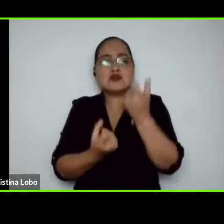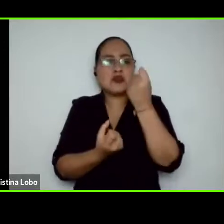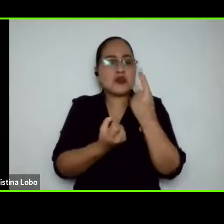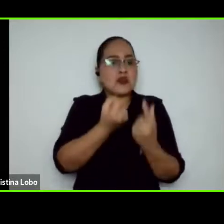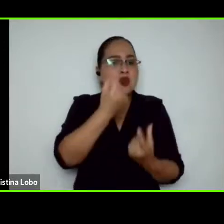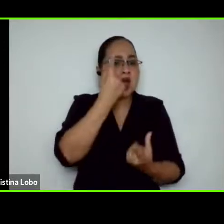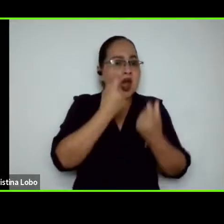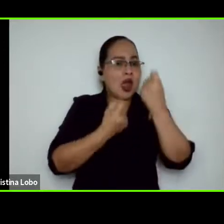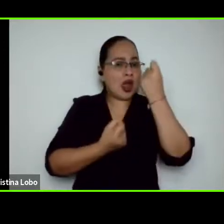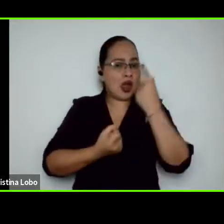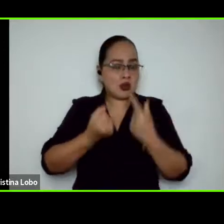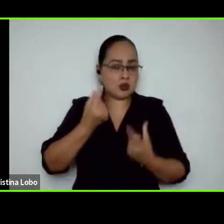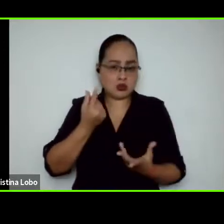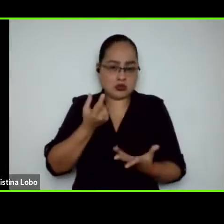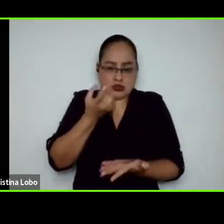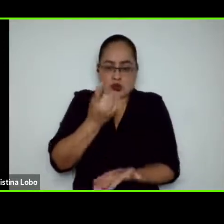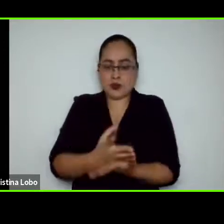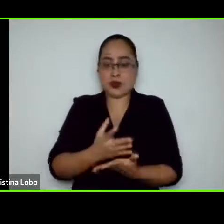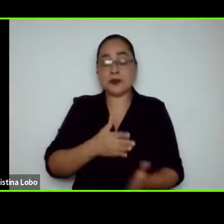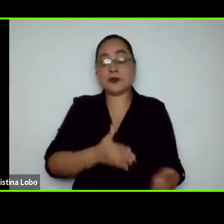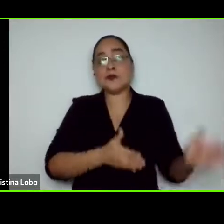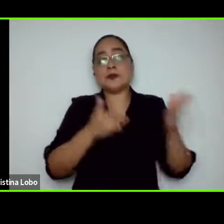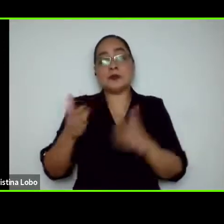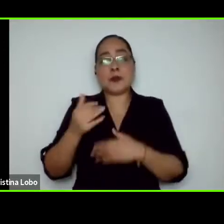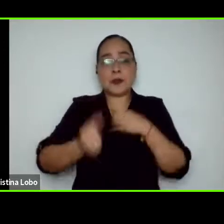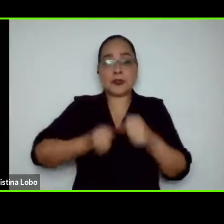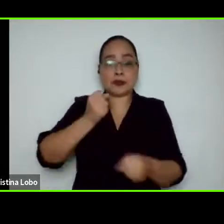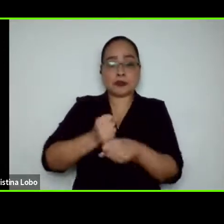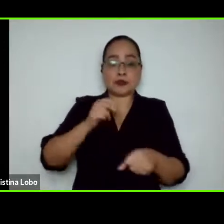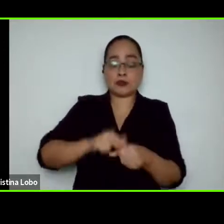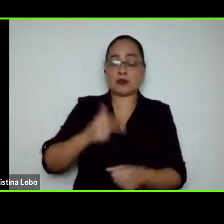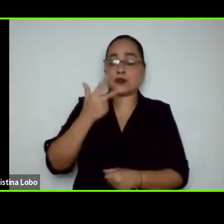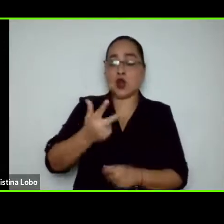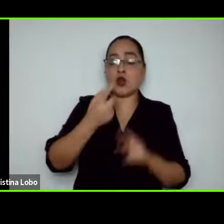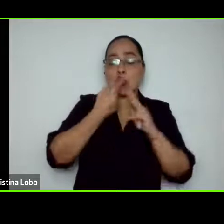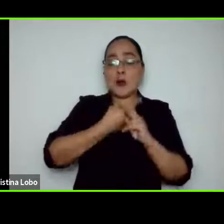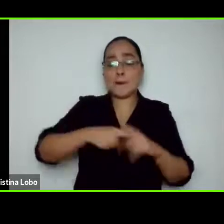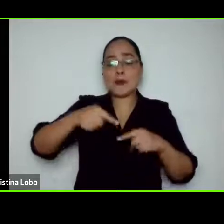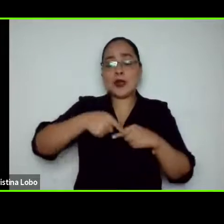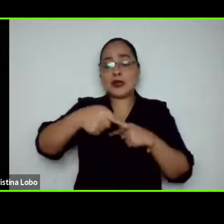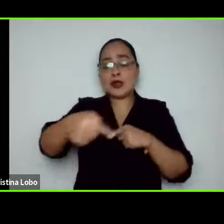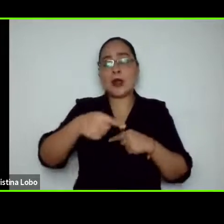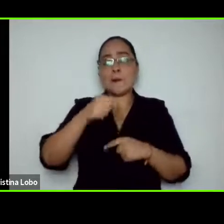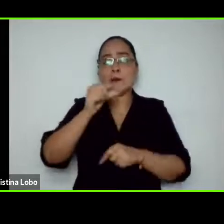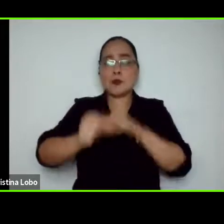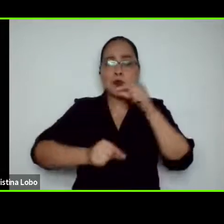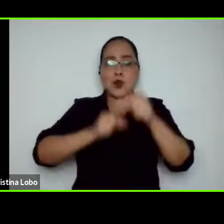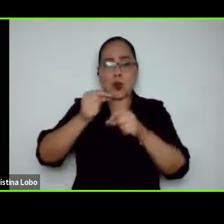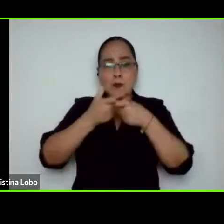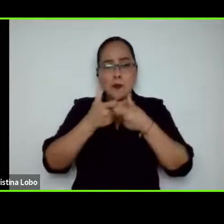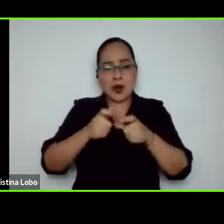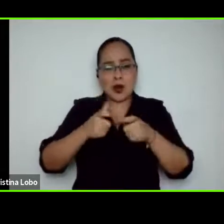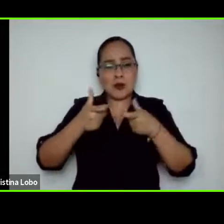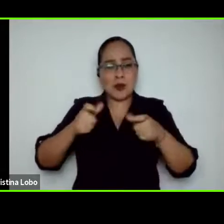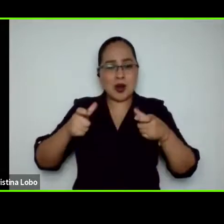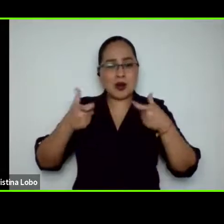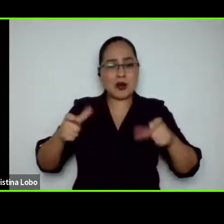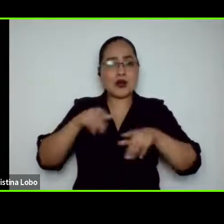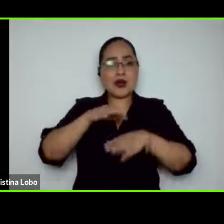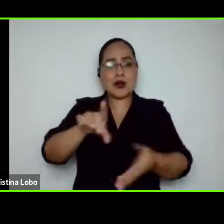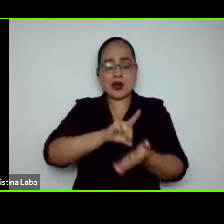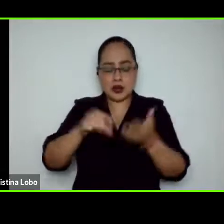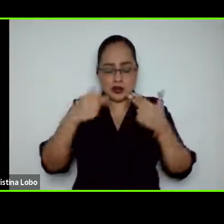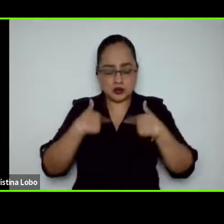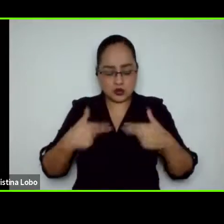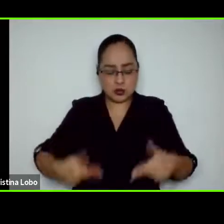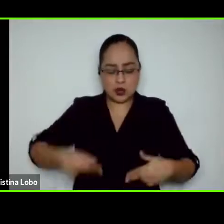proporción de la agenda que tuvieron. Sin embargo, a partir de 2008 empieza a haber un ascenso muy importante en el número de casos de derechos humanos que se deciden en la